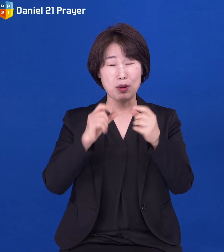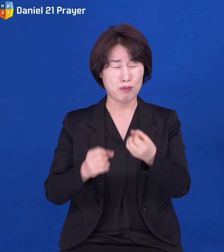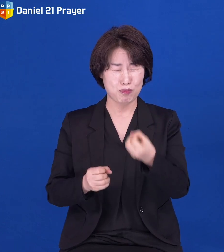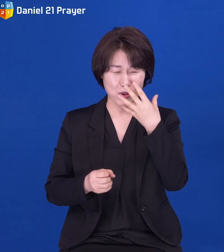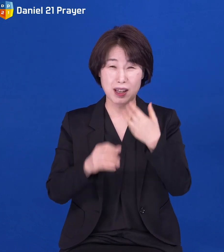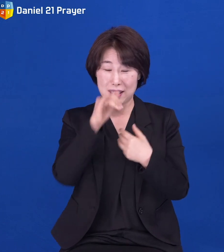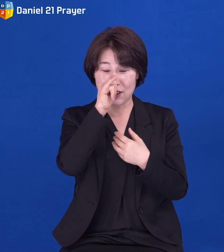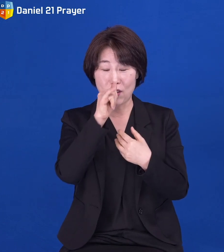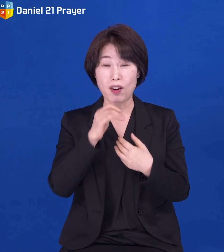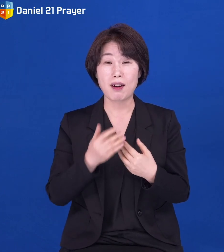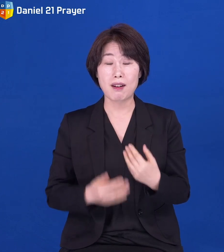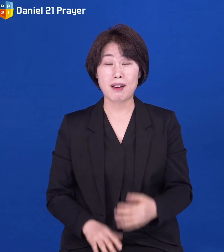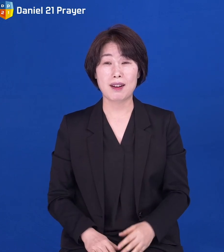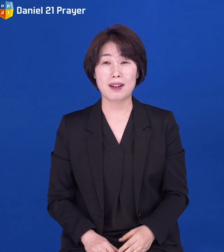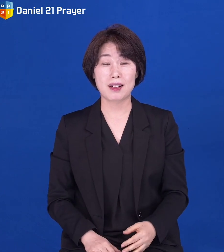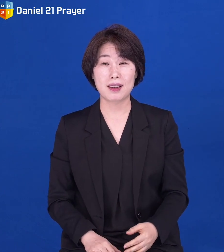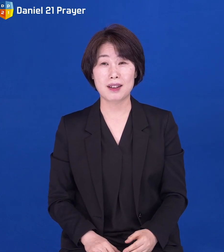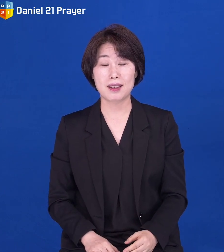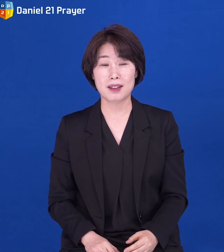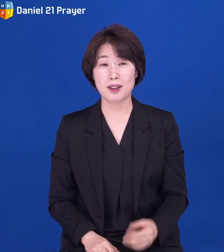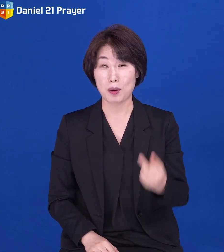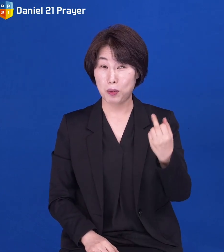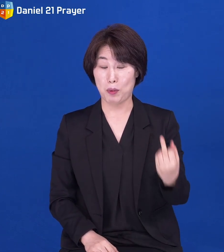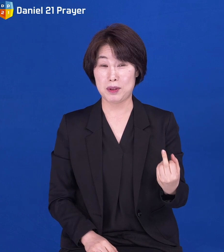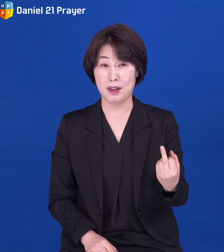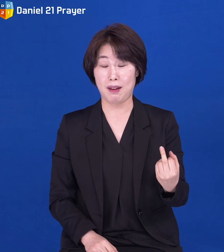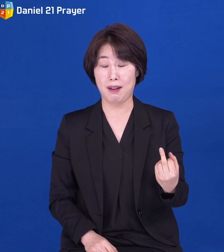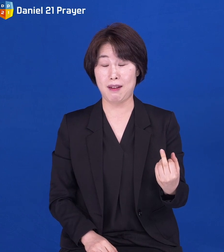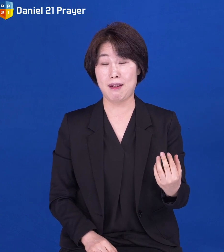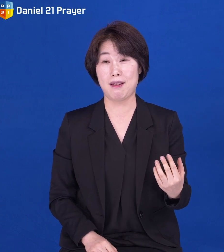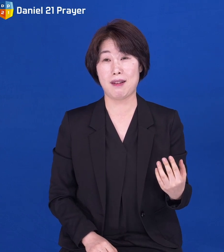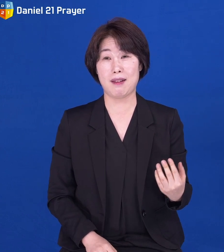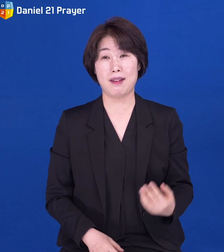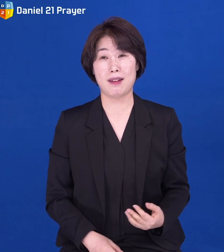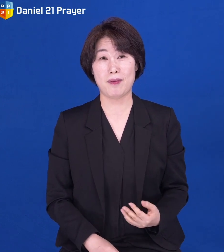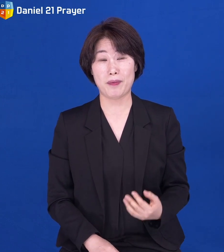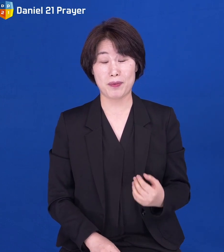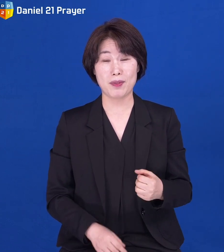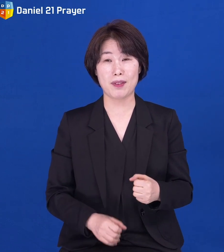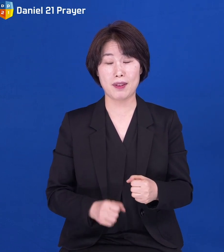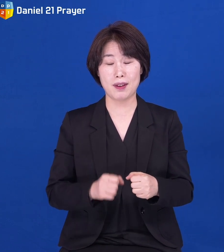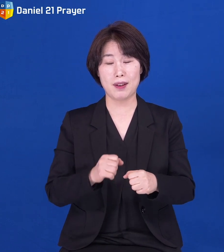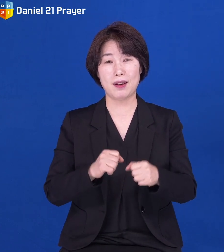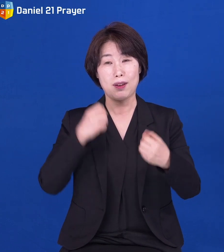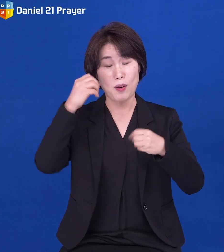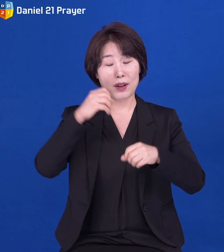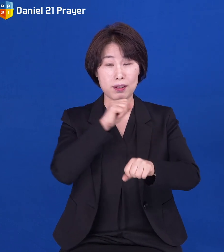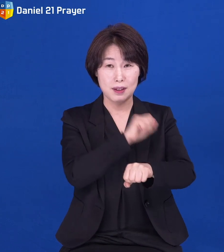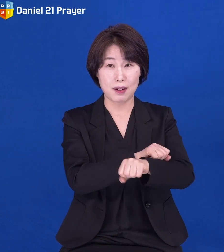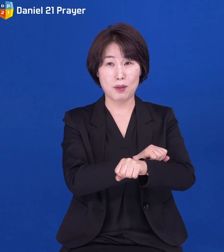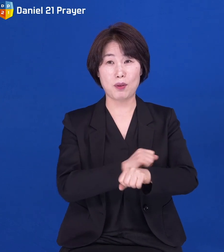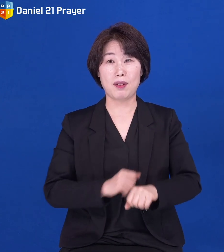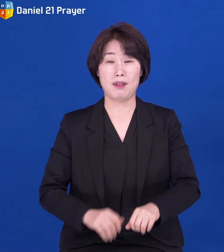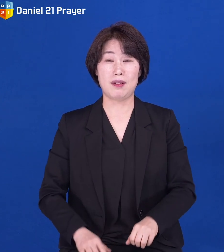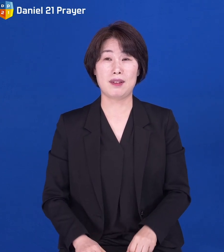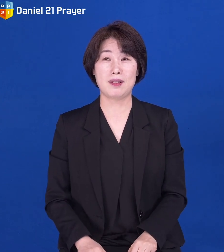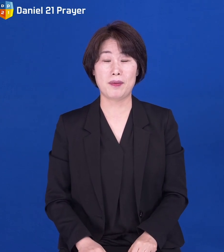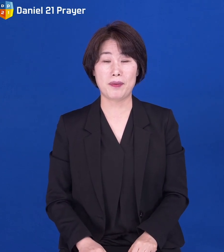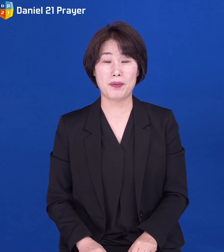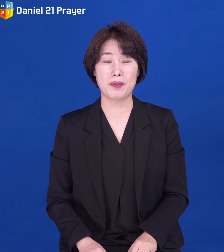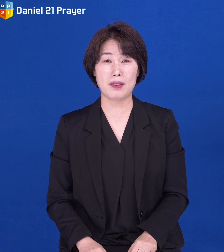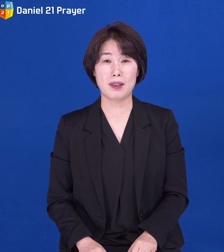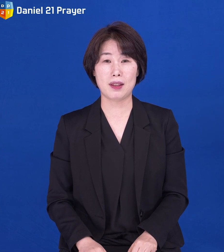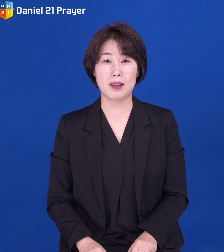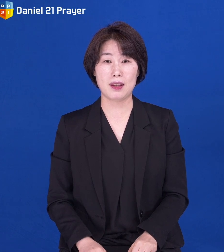근데 그 동생이 근데도 신기한 게 끼가 많으니까 핑클빵 그 스타 따라잡기라는 데를 나가가지고 걔가 세상에